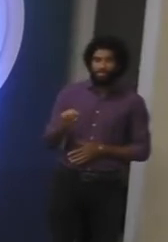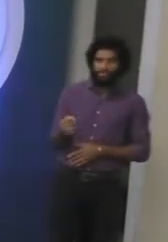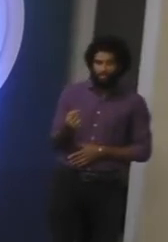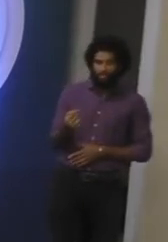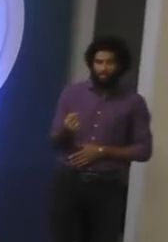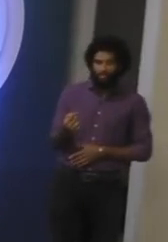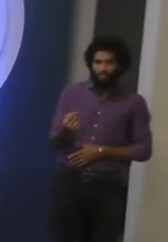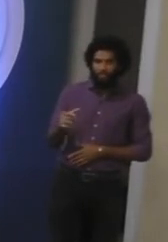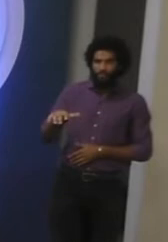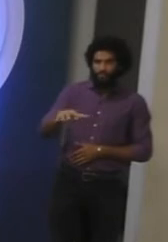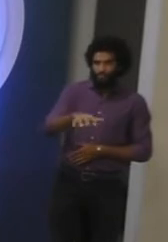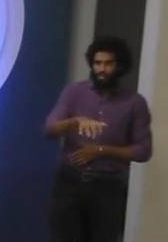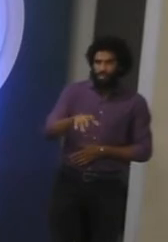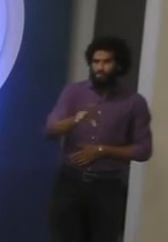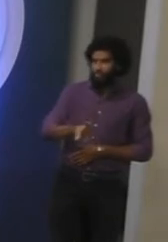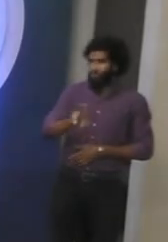consumidoras.